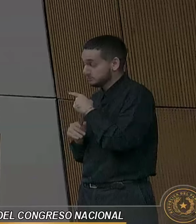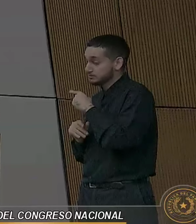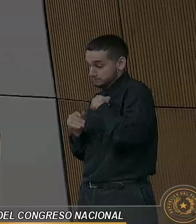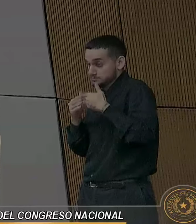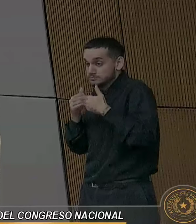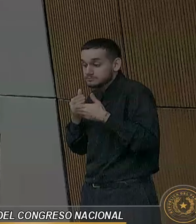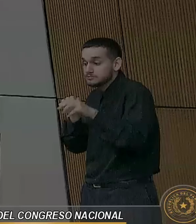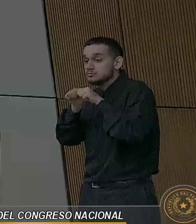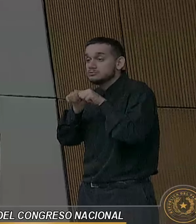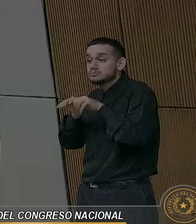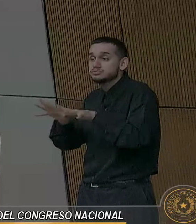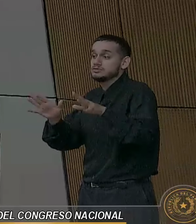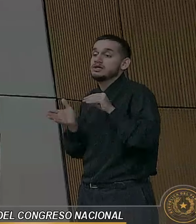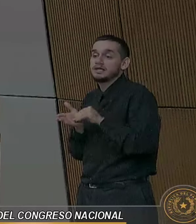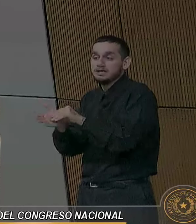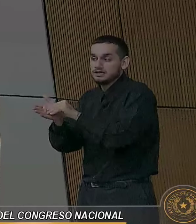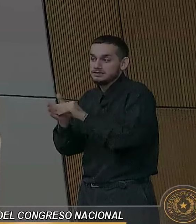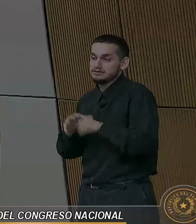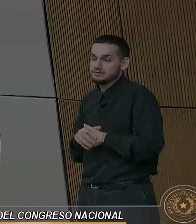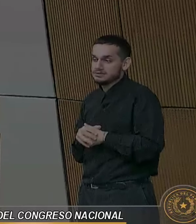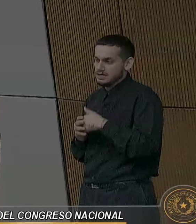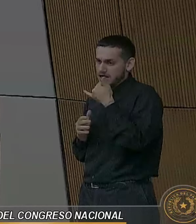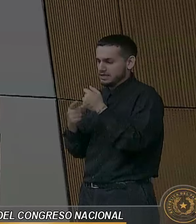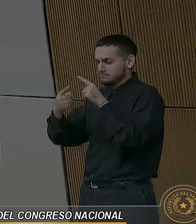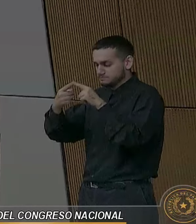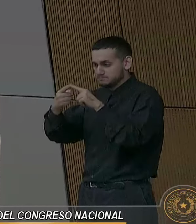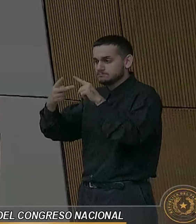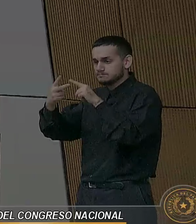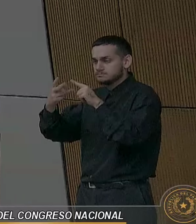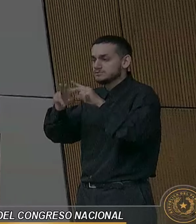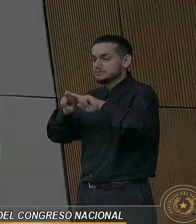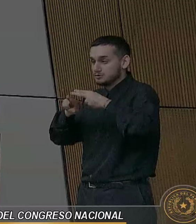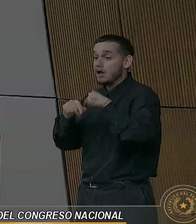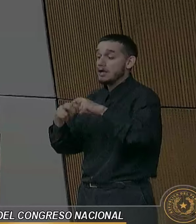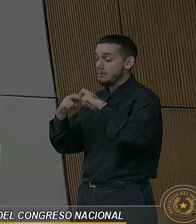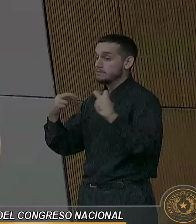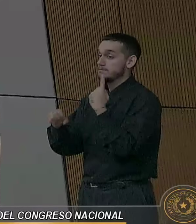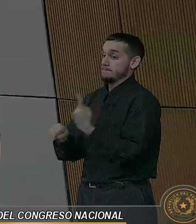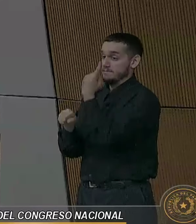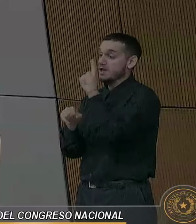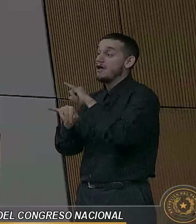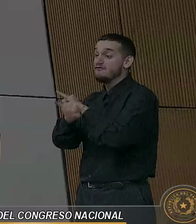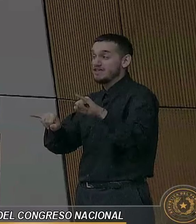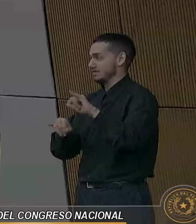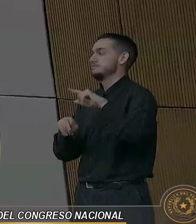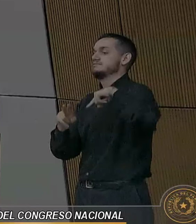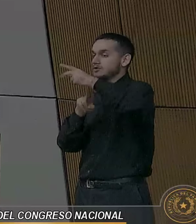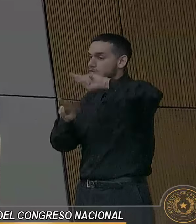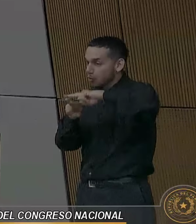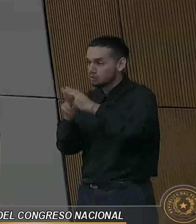vamos a explayarnos, seguramente va a haber una y otros conversatorios más, a fin de que podamos